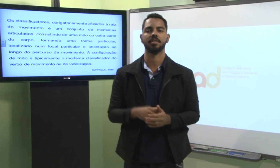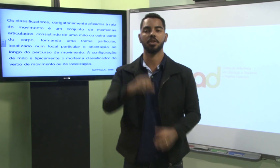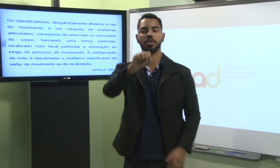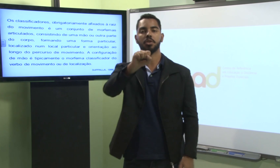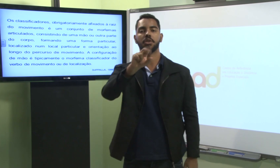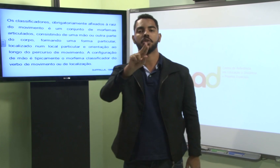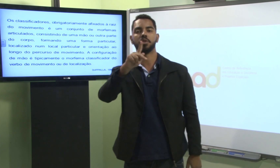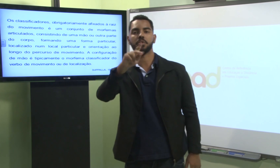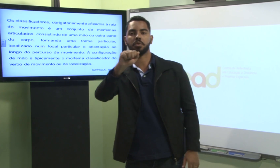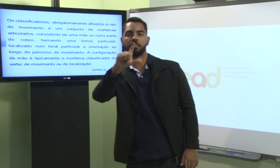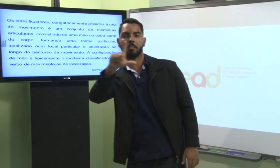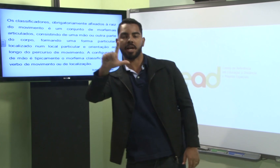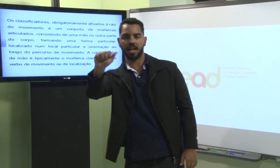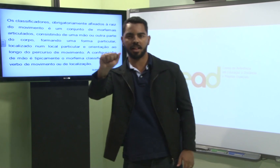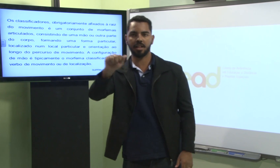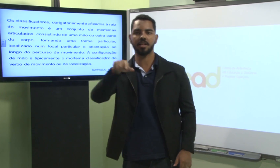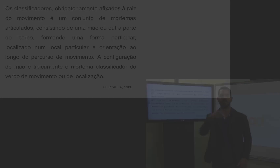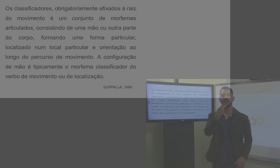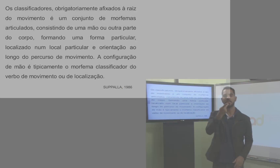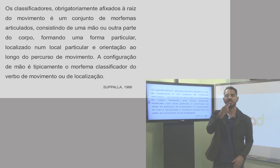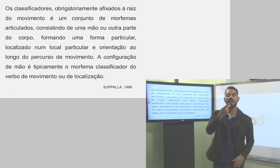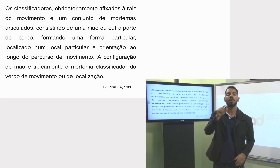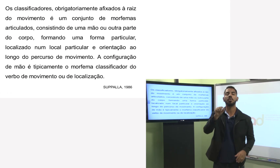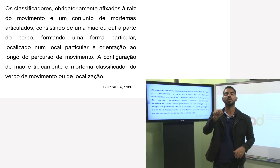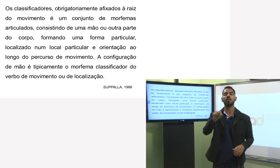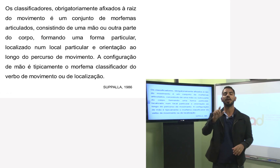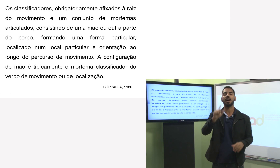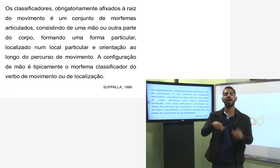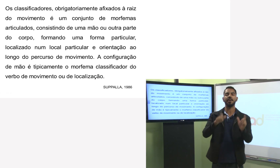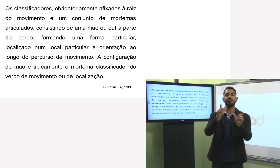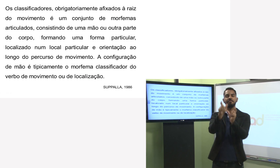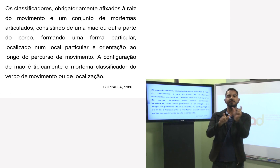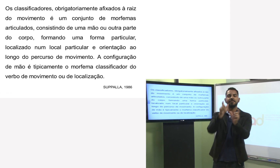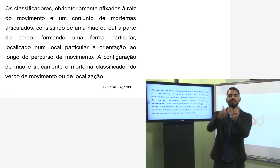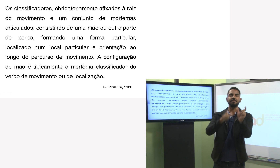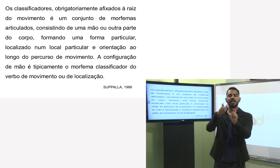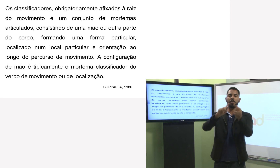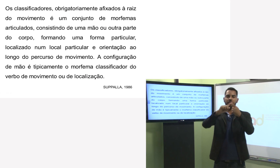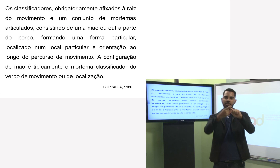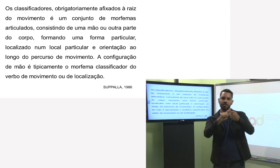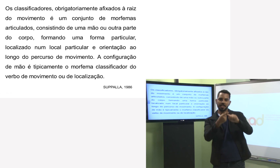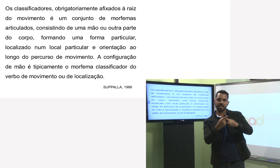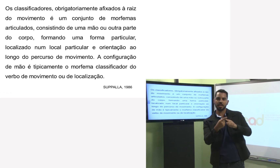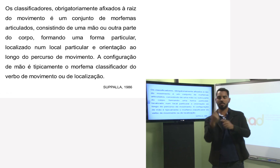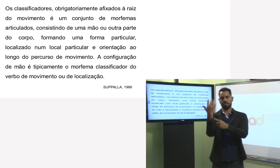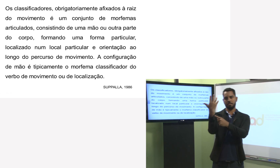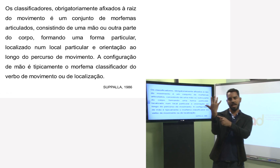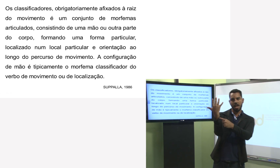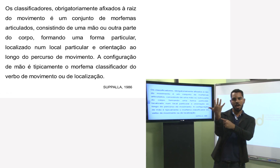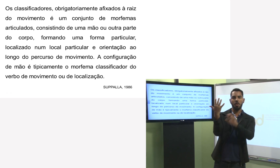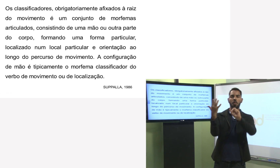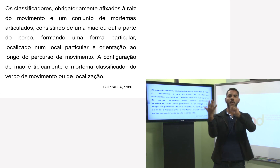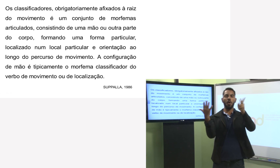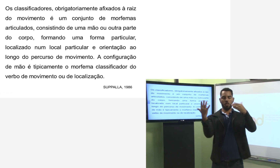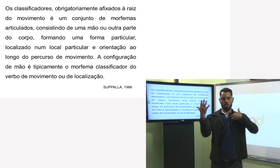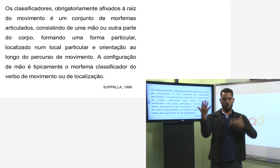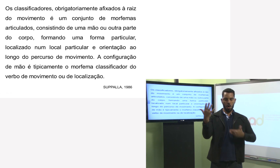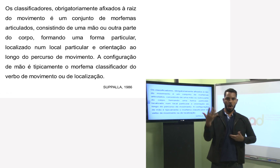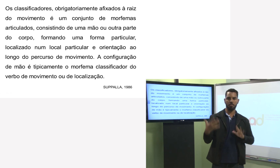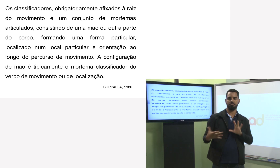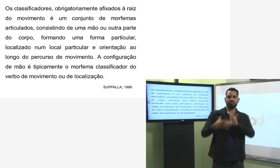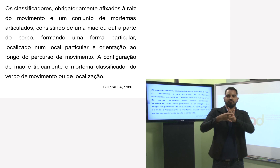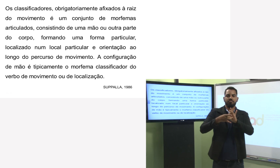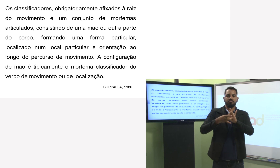morfemas articulados consistindo de uma mão ou outra parte do corpo, formando uma forma